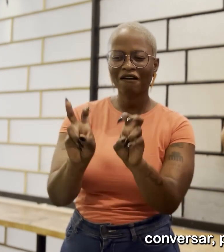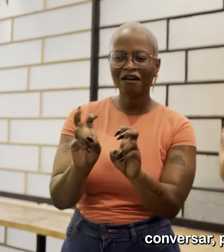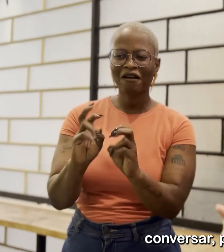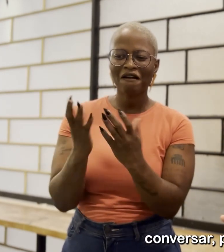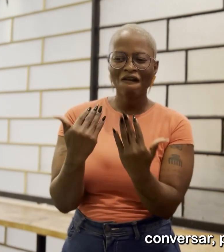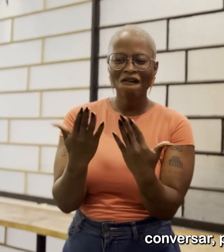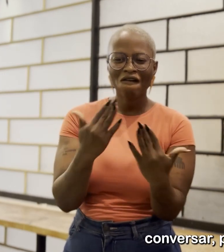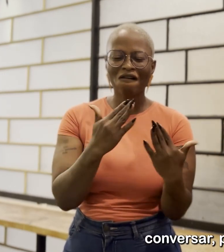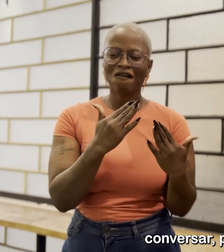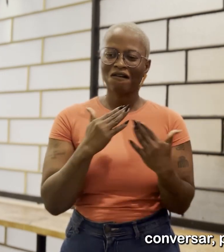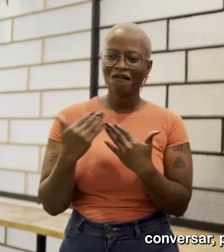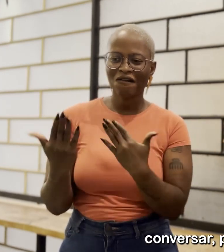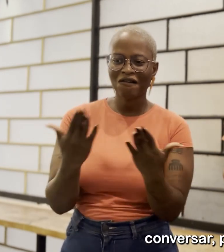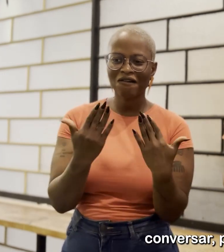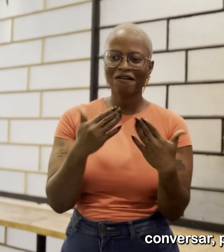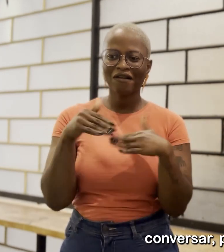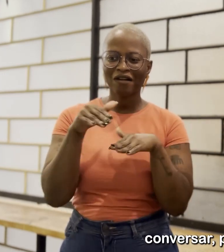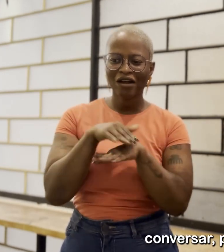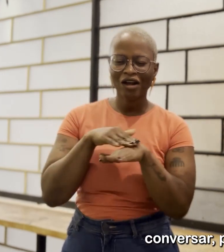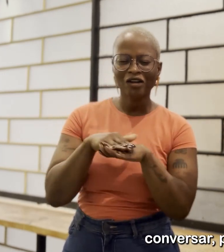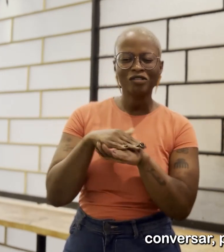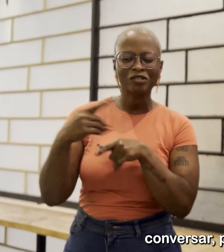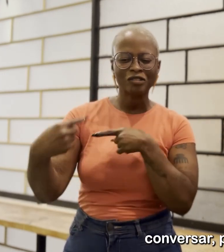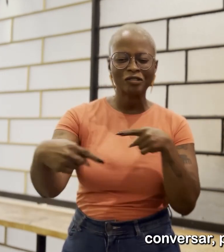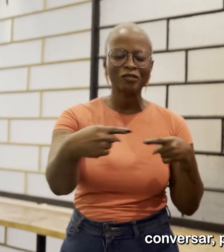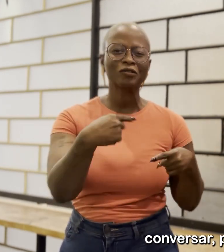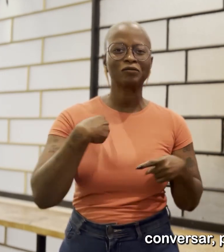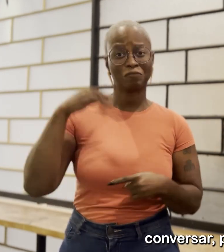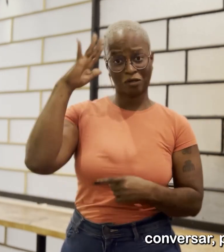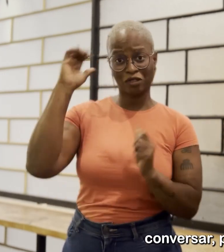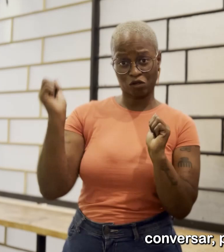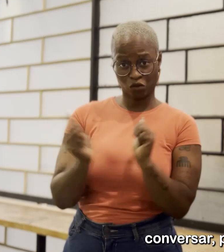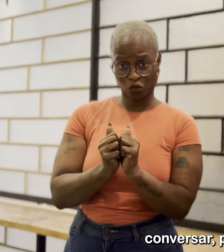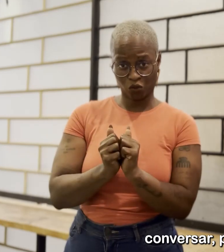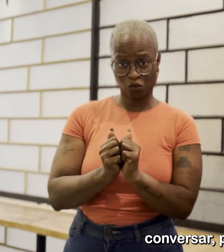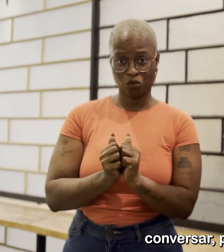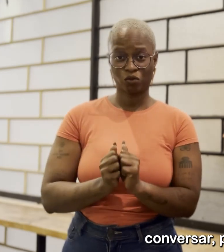gente conversar, para a gente discutir, para a gente pensar juntos.